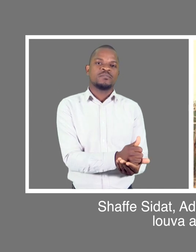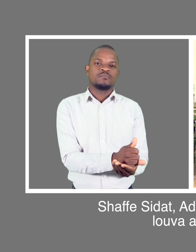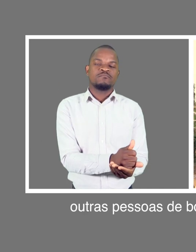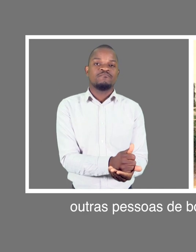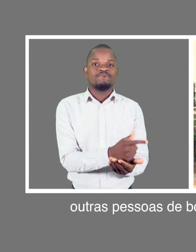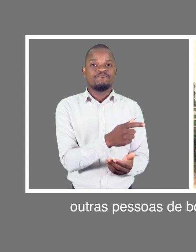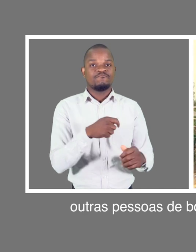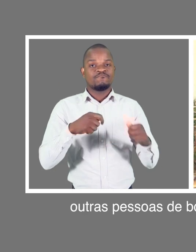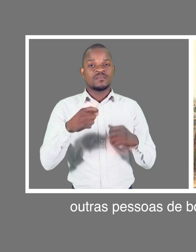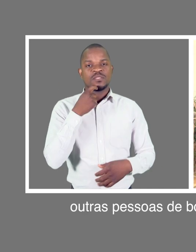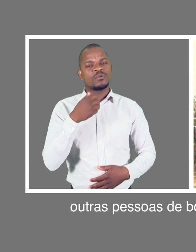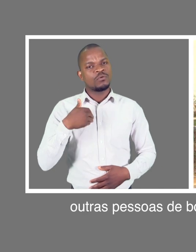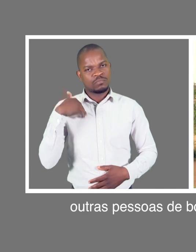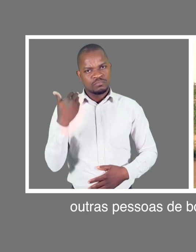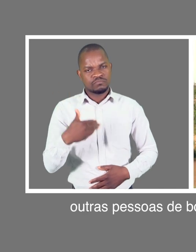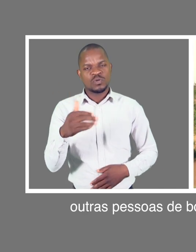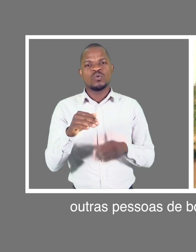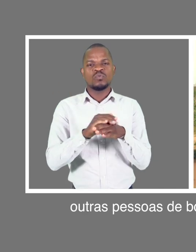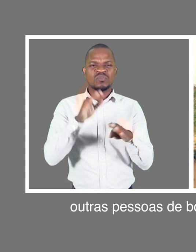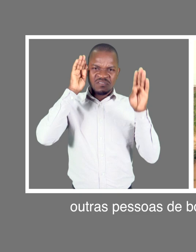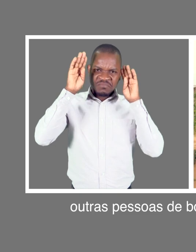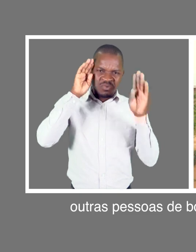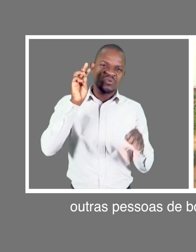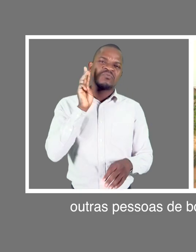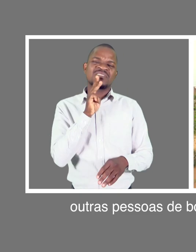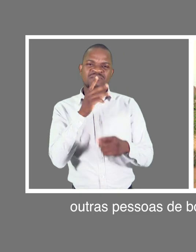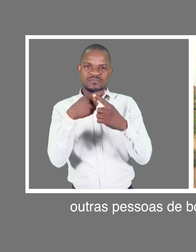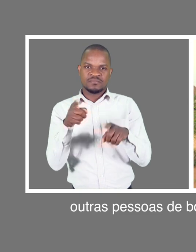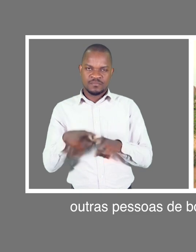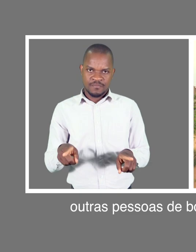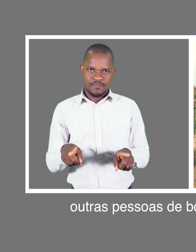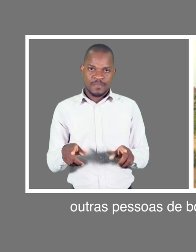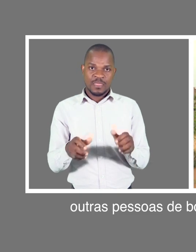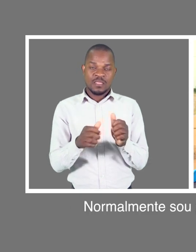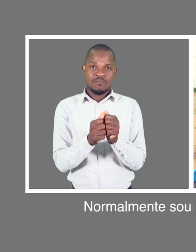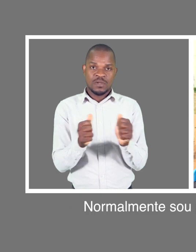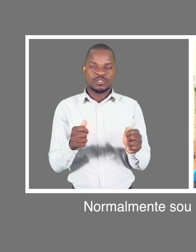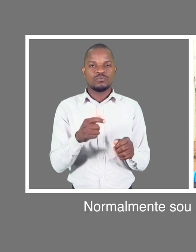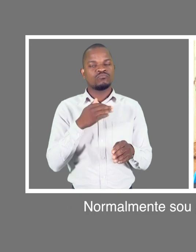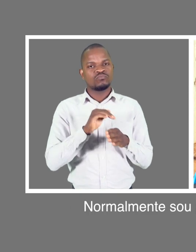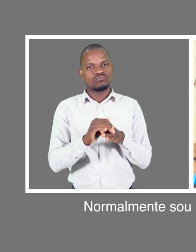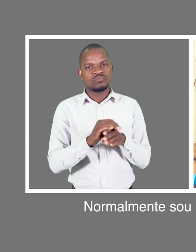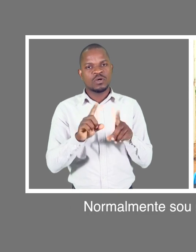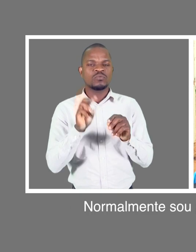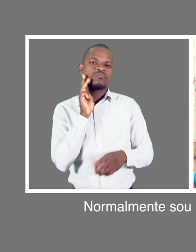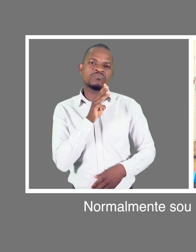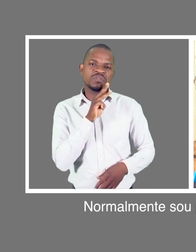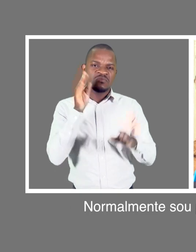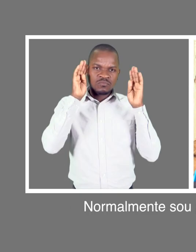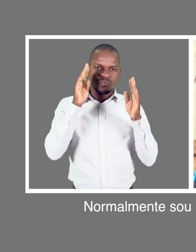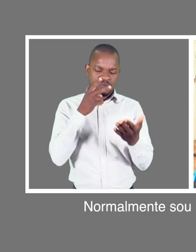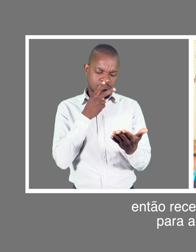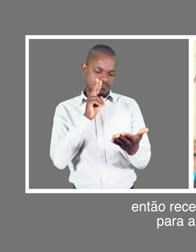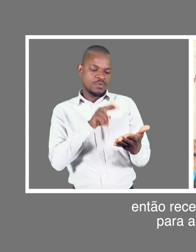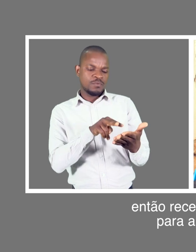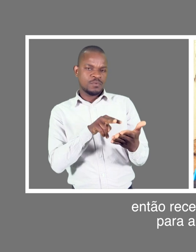iniciativa e desafia outras pessoas de Boa Fem a ajudarem a mudar vidas. Eu, normalmente, sou permanente nas redes